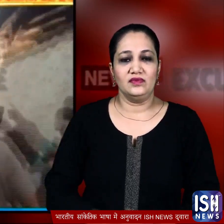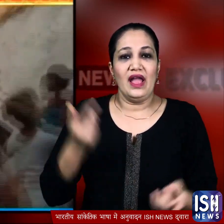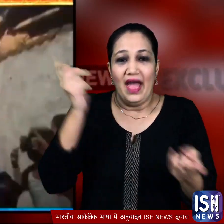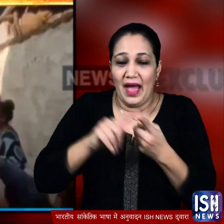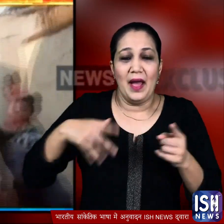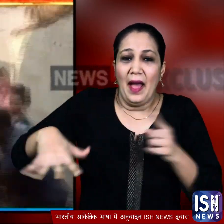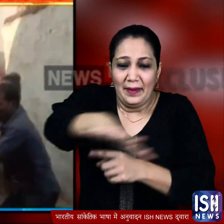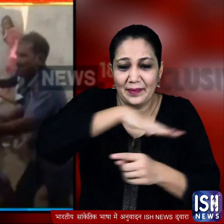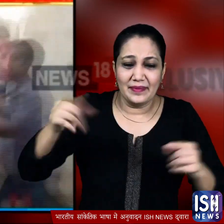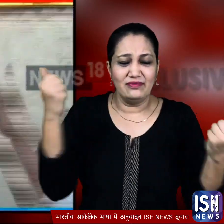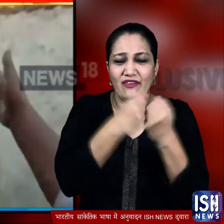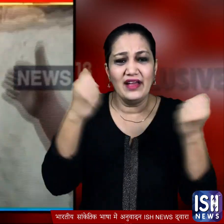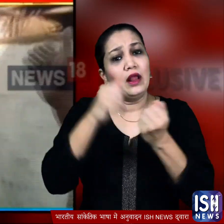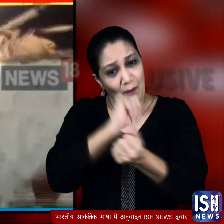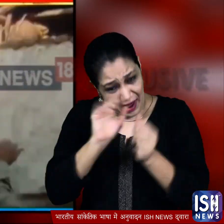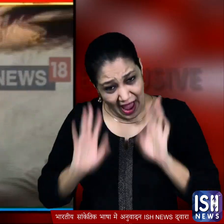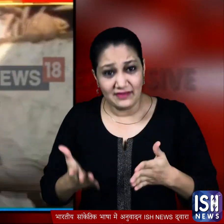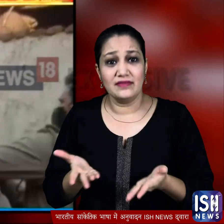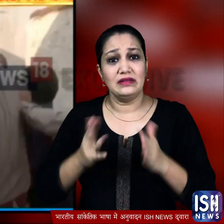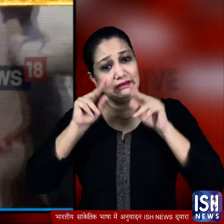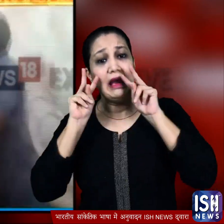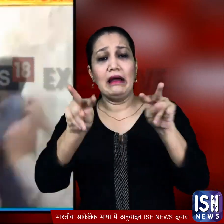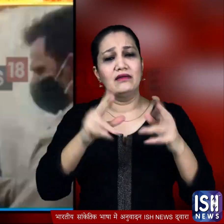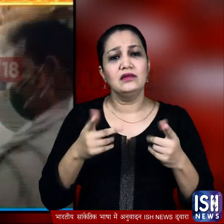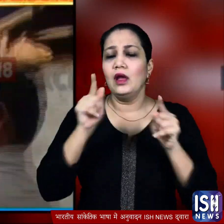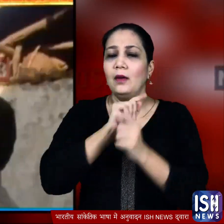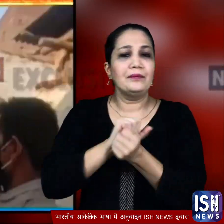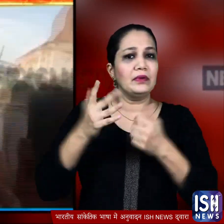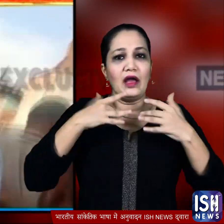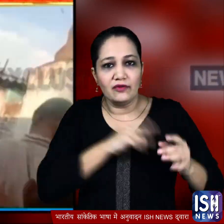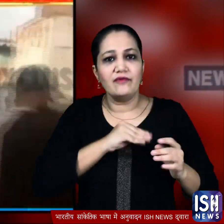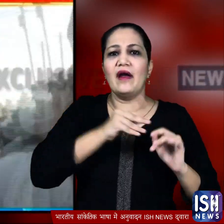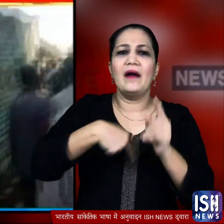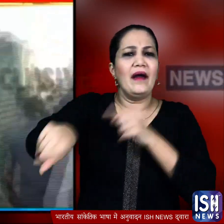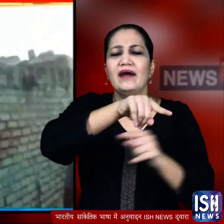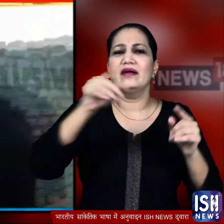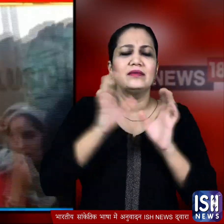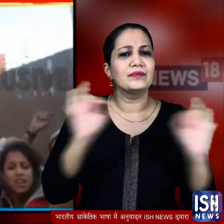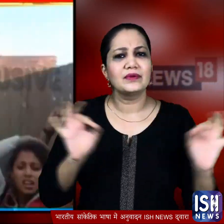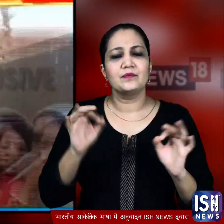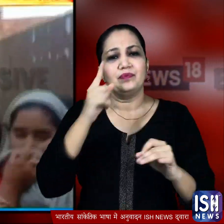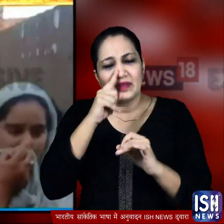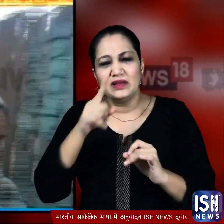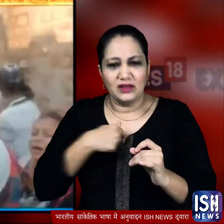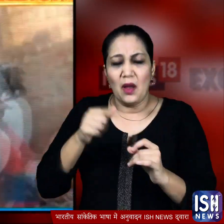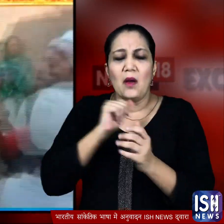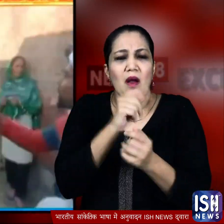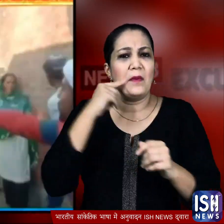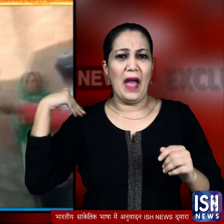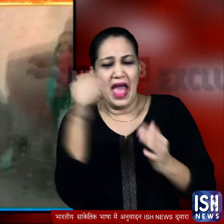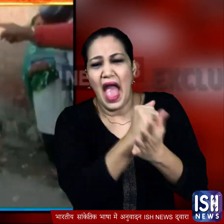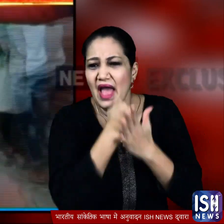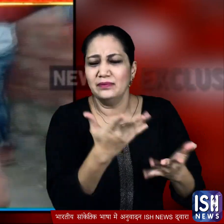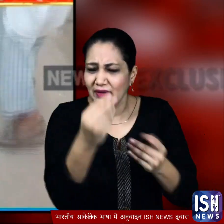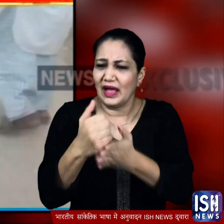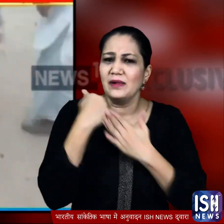जिस वक्त यह हंगामा चल रहा था, पुलिस भी वहां मौजूद थी, लेकिन हमलावरों पर उसका भी कोई खौफ नहीं दिखा। एक महिला पुलिस वालों से अपने भाई को बचाने की